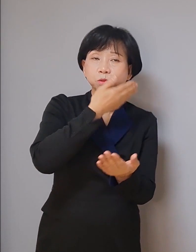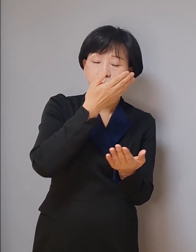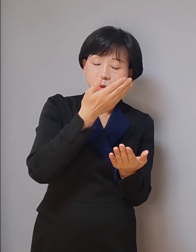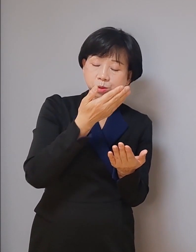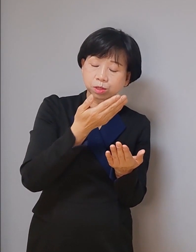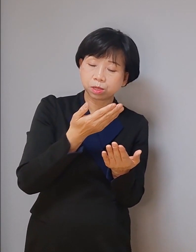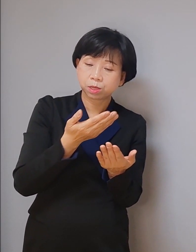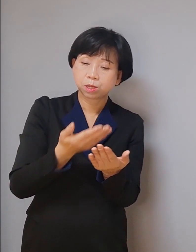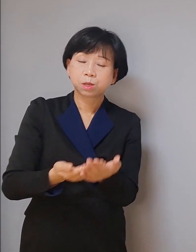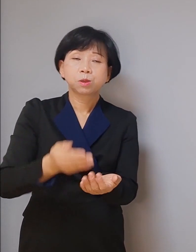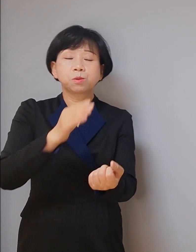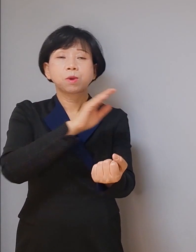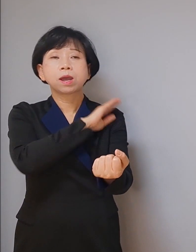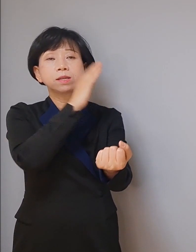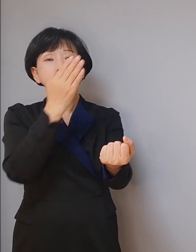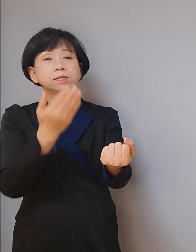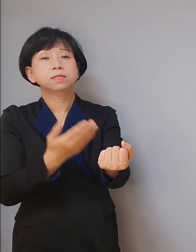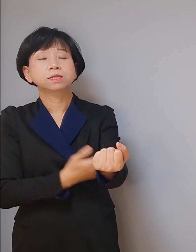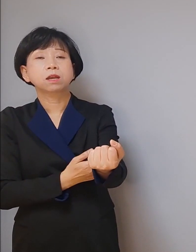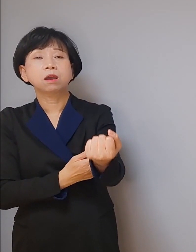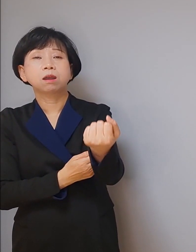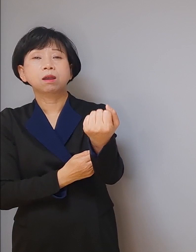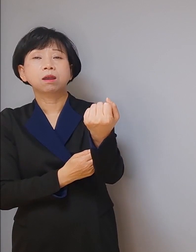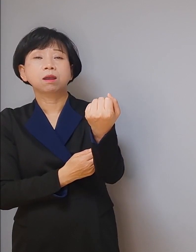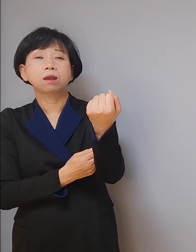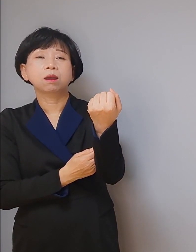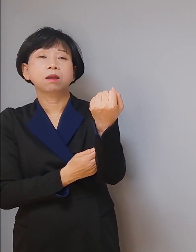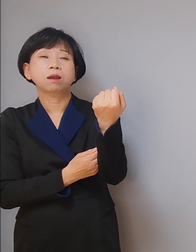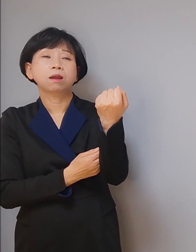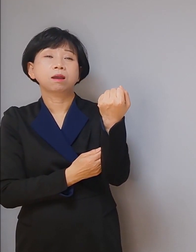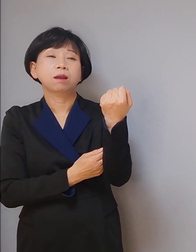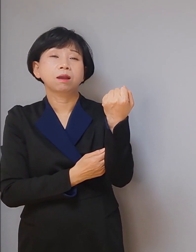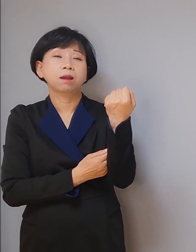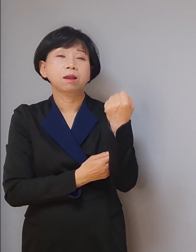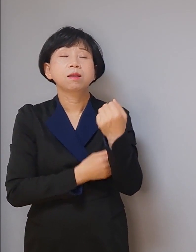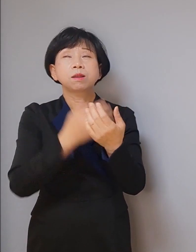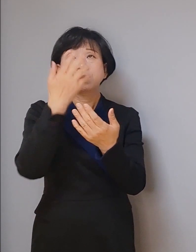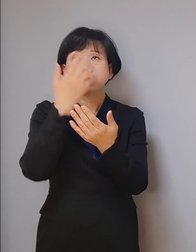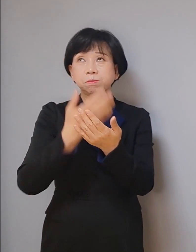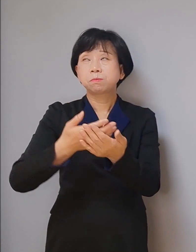영광과 존귀와 능력